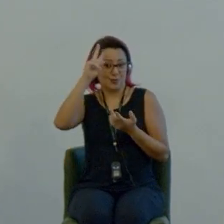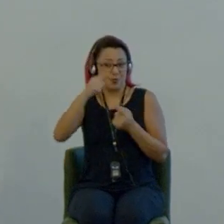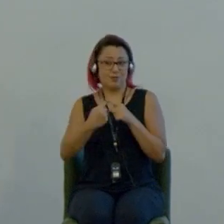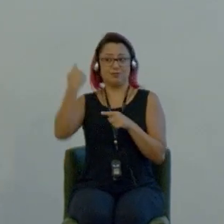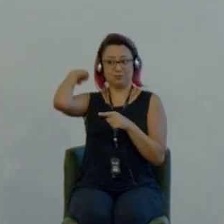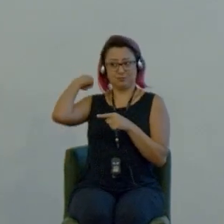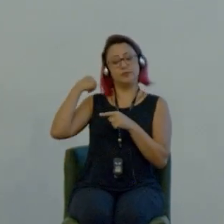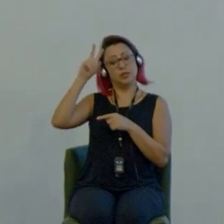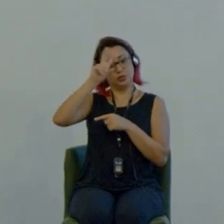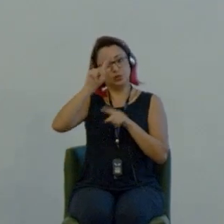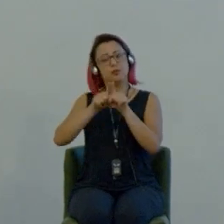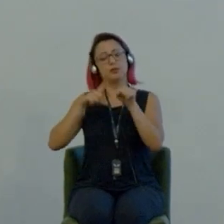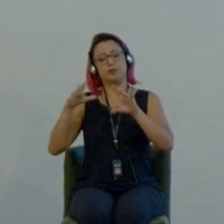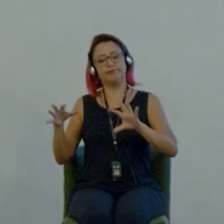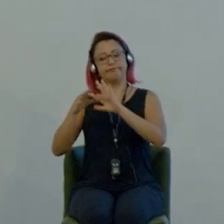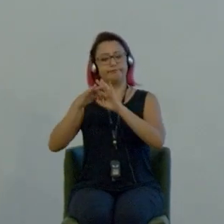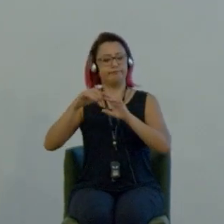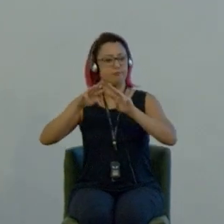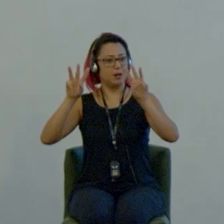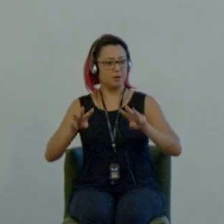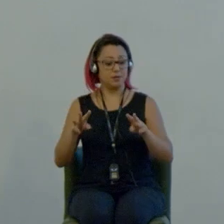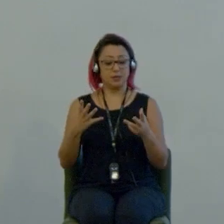L'histoire, je dirais,